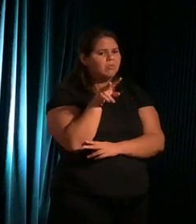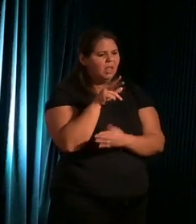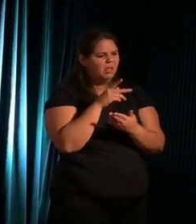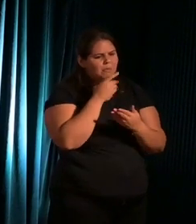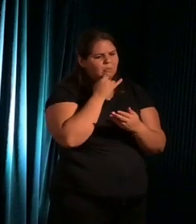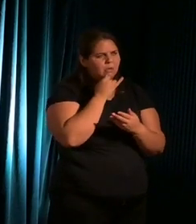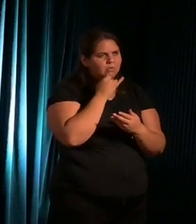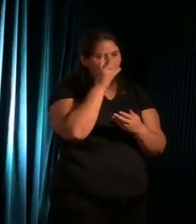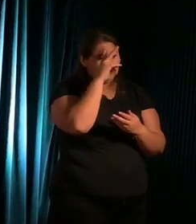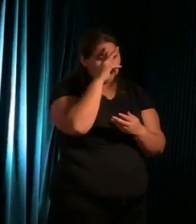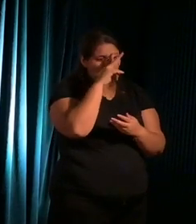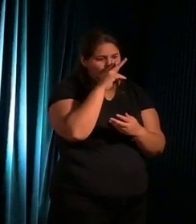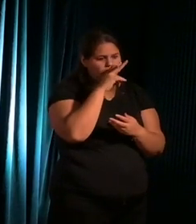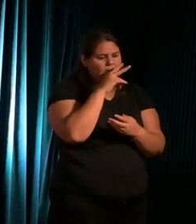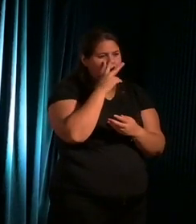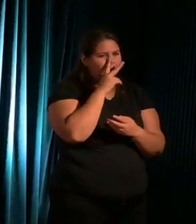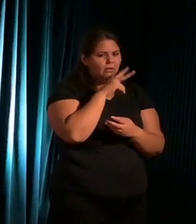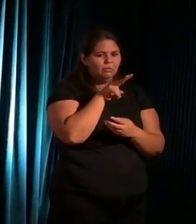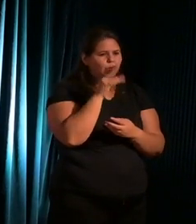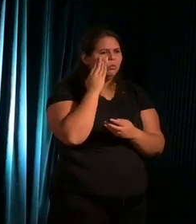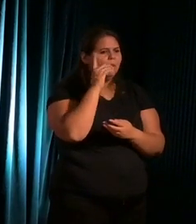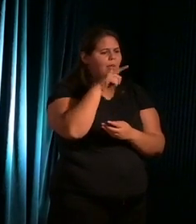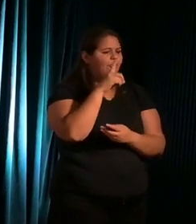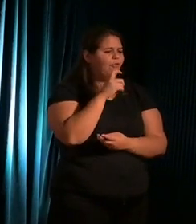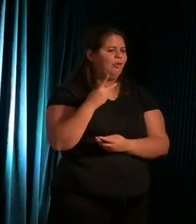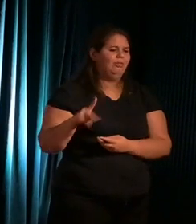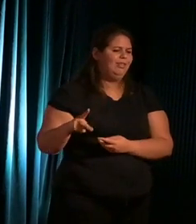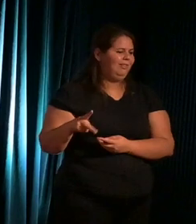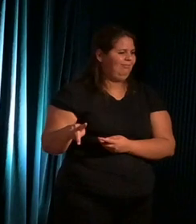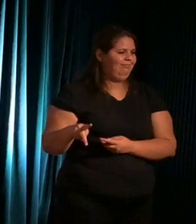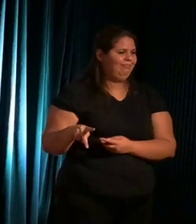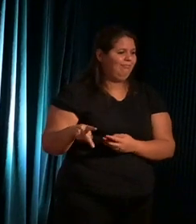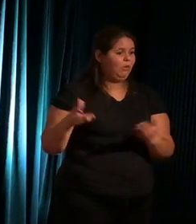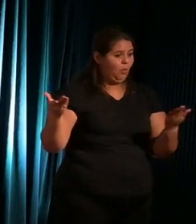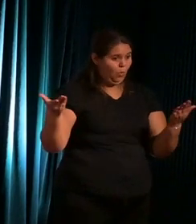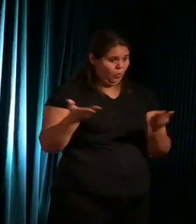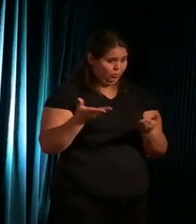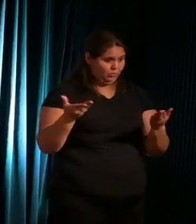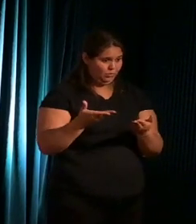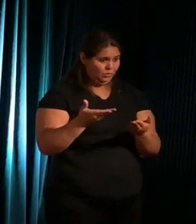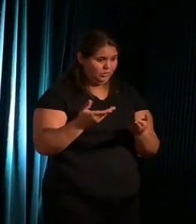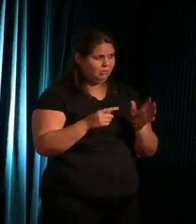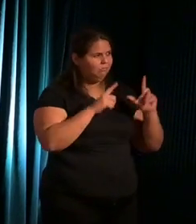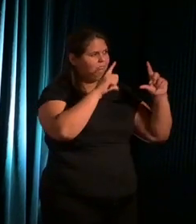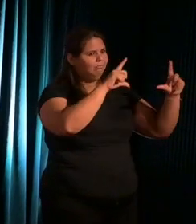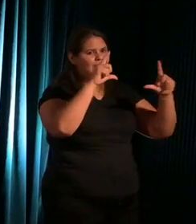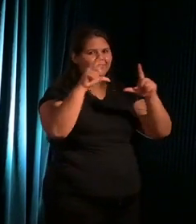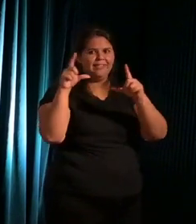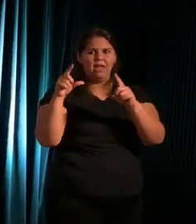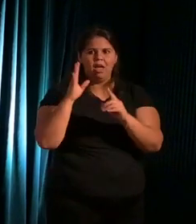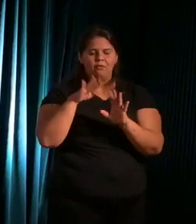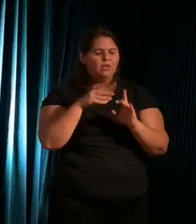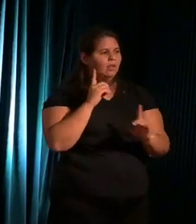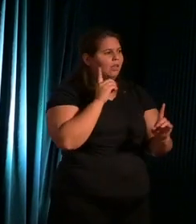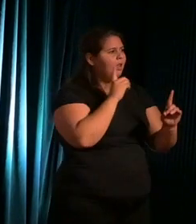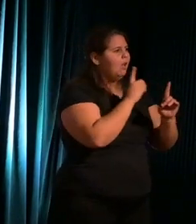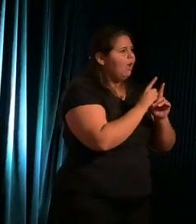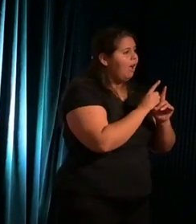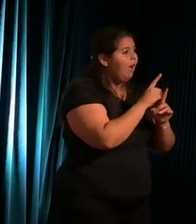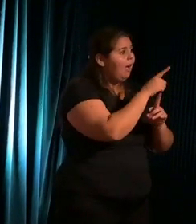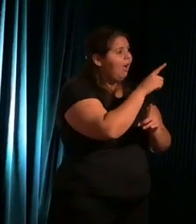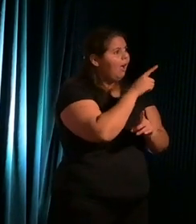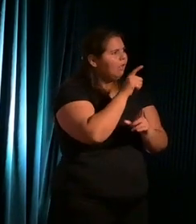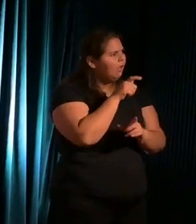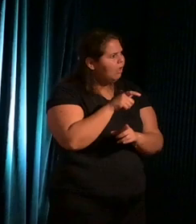Então, essa exposição significa a possibilidade de a gente reencontrar essas imagens que estão lá no